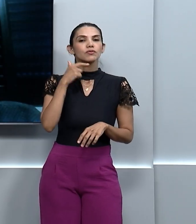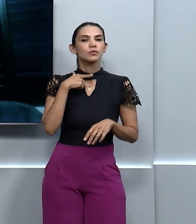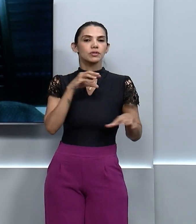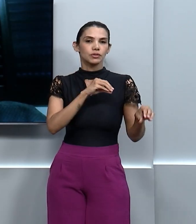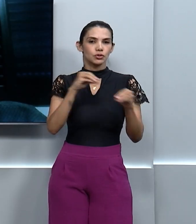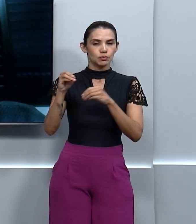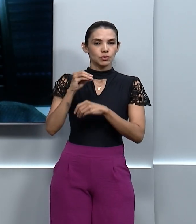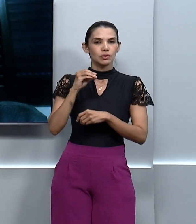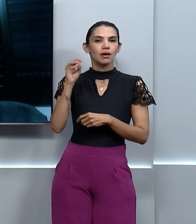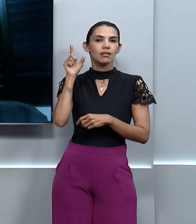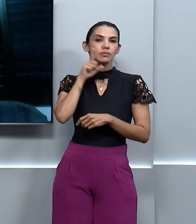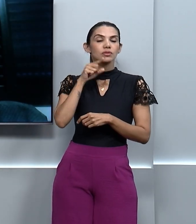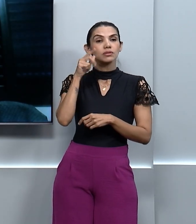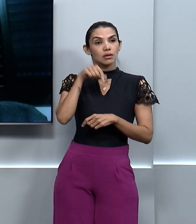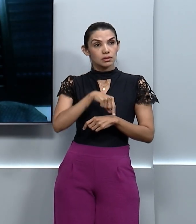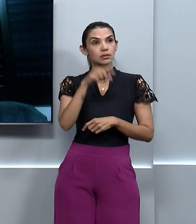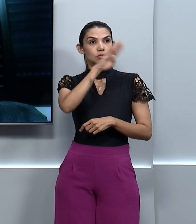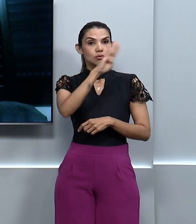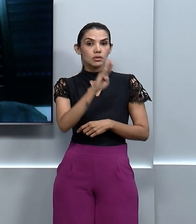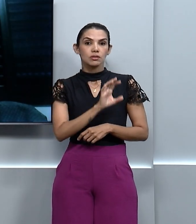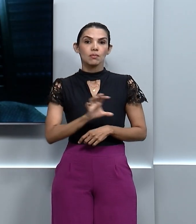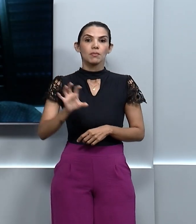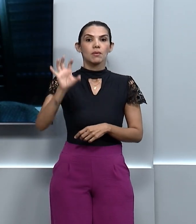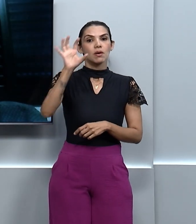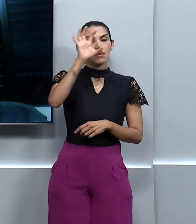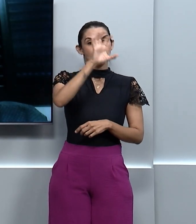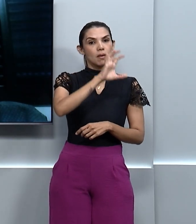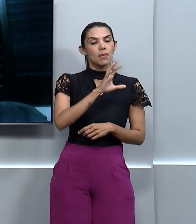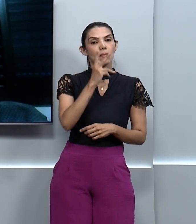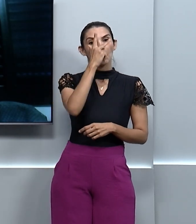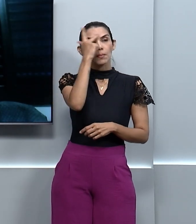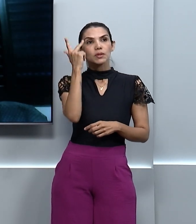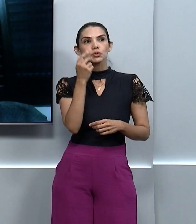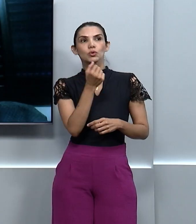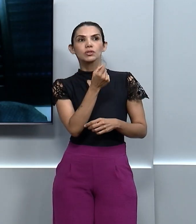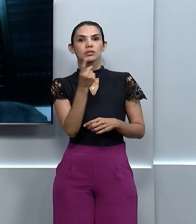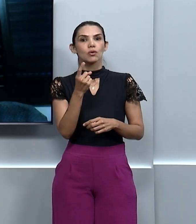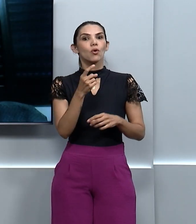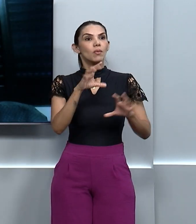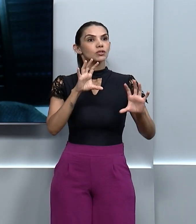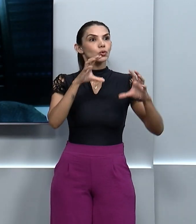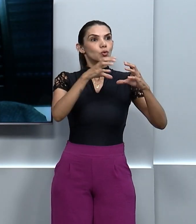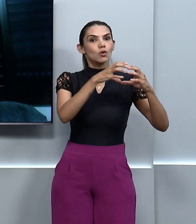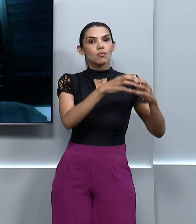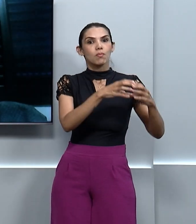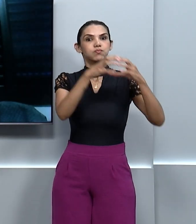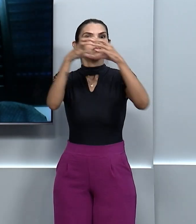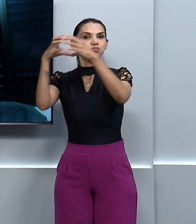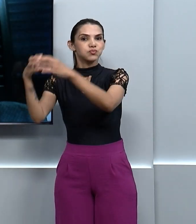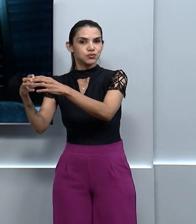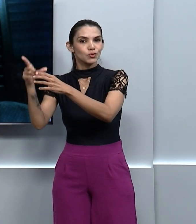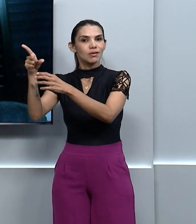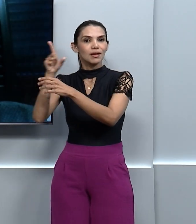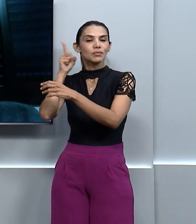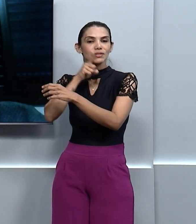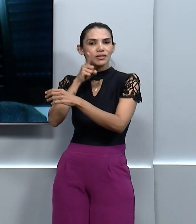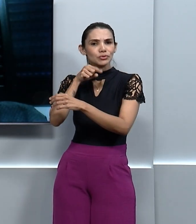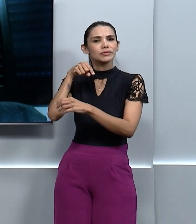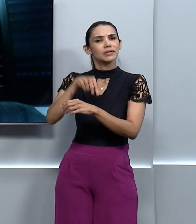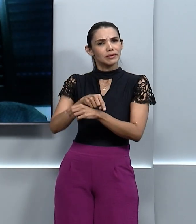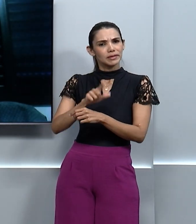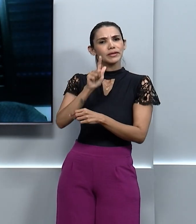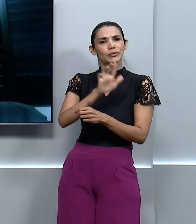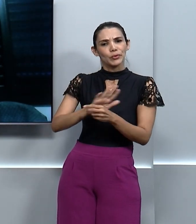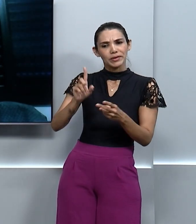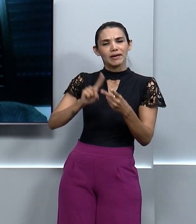que o Brasil tem regiões aí muito conhecidas, né? Por grupos de pessoas que vão para os Estados Unidos, grupos aqui em Goiás, Minas Gerais,